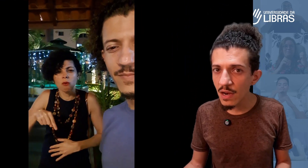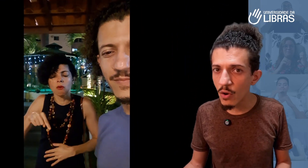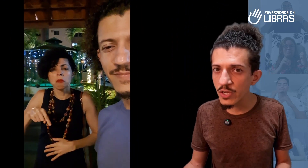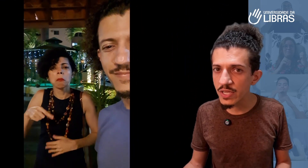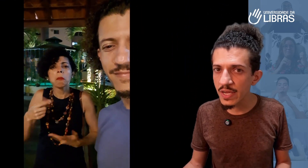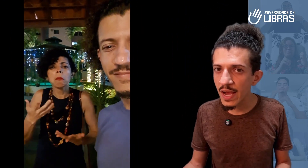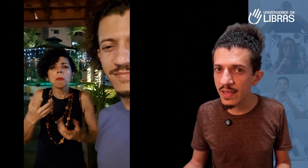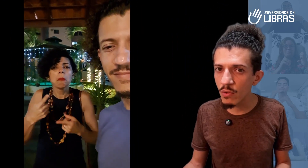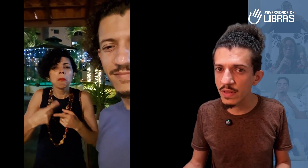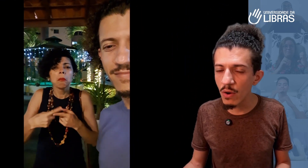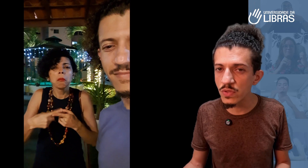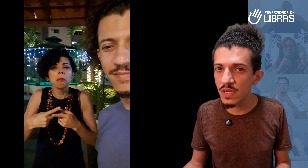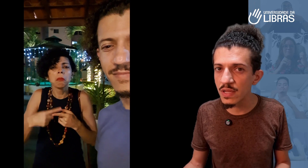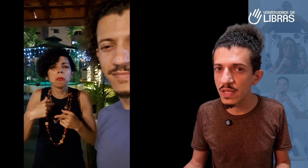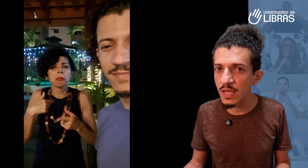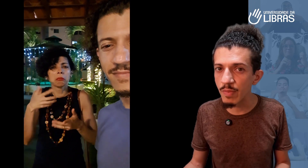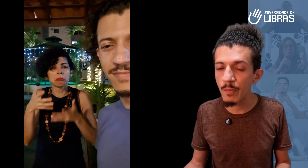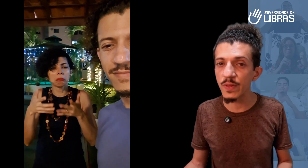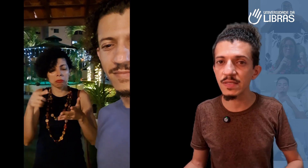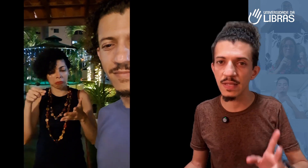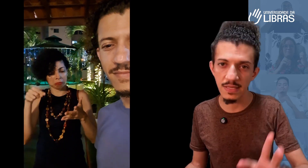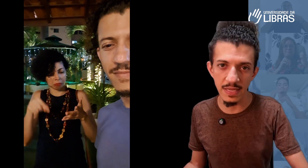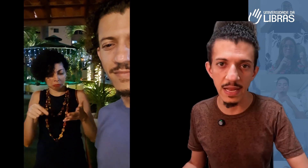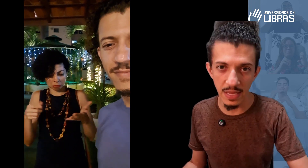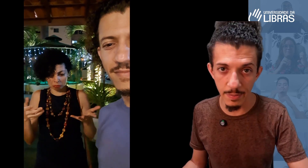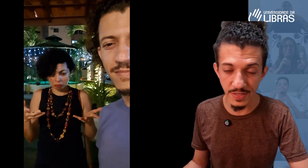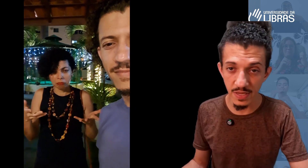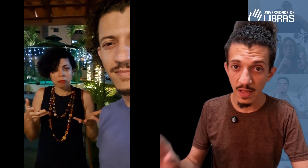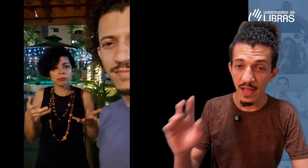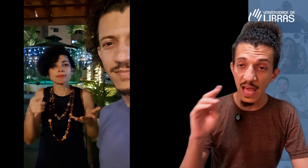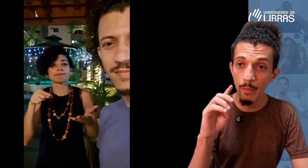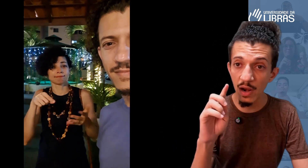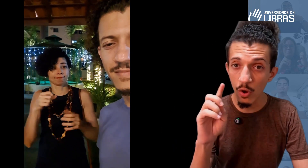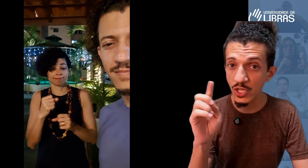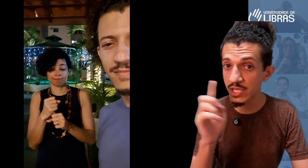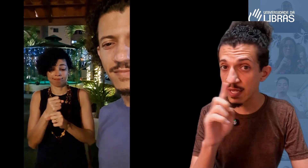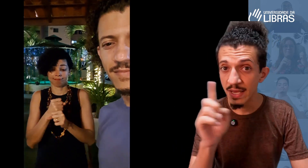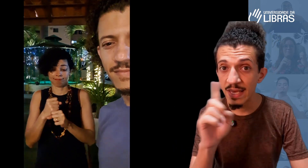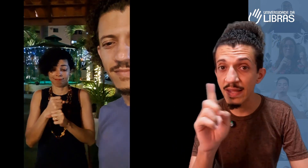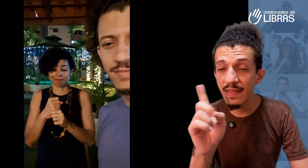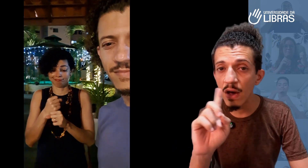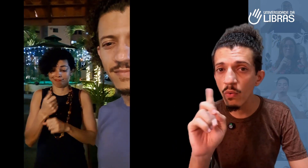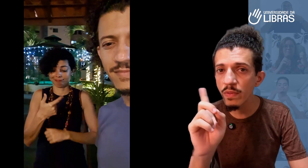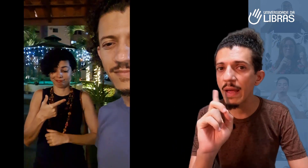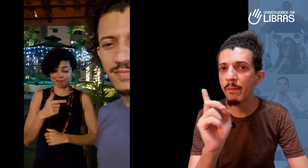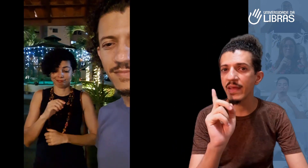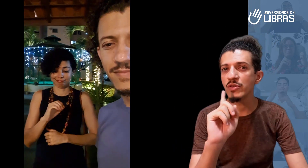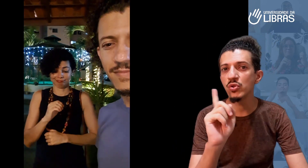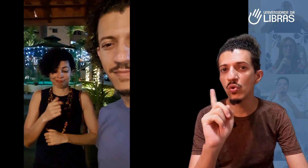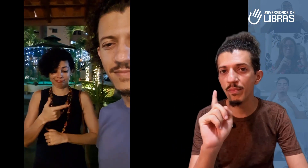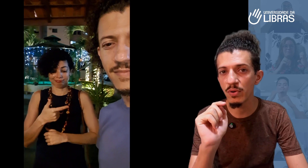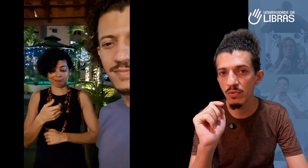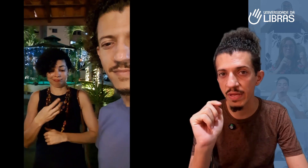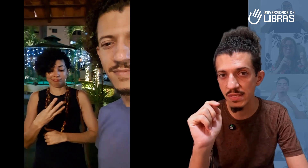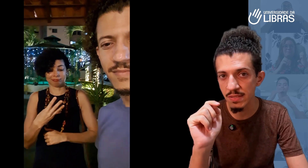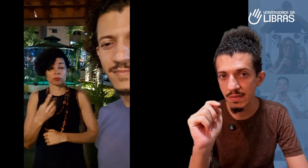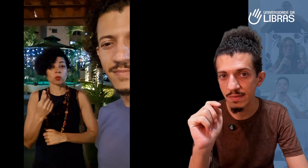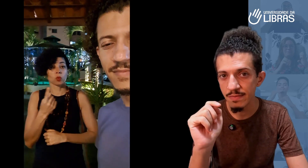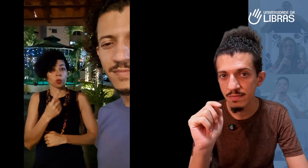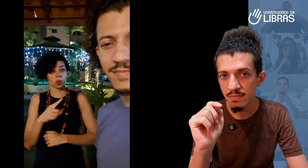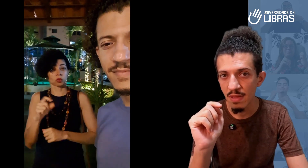Essa lógica que a Raquel está usando aqui para poder sinalizar em Libras é uma lógica que não depende do